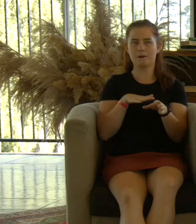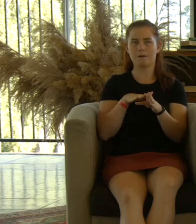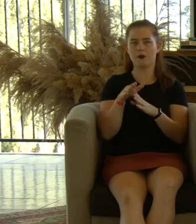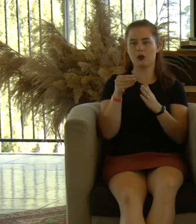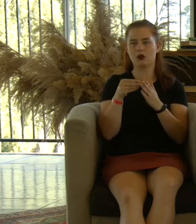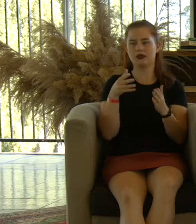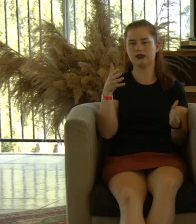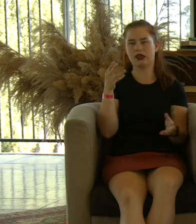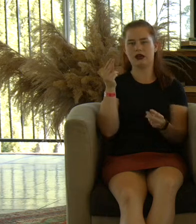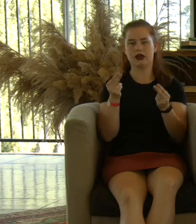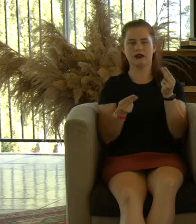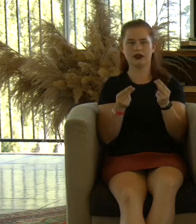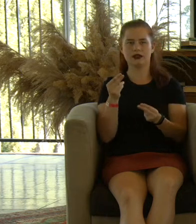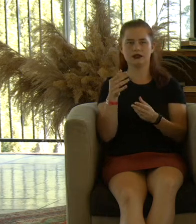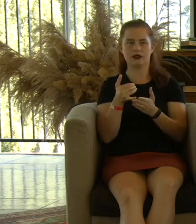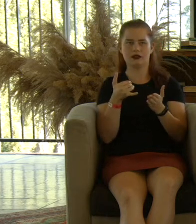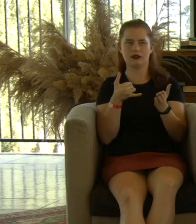полноценного игристого вина.